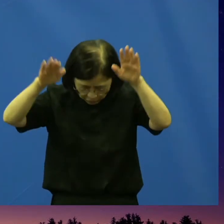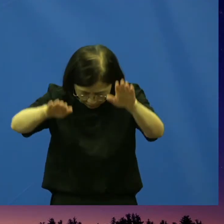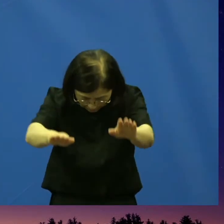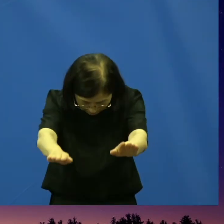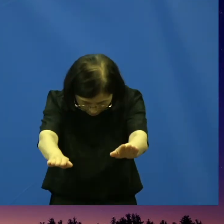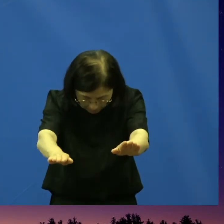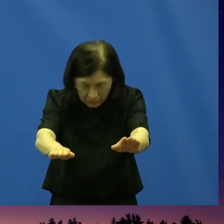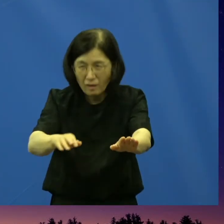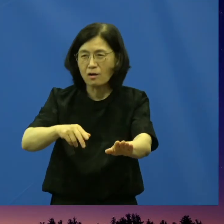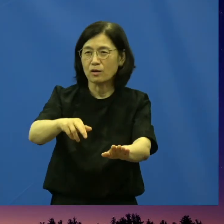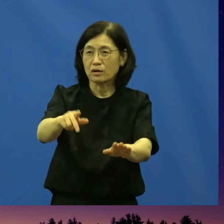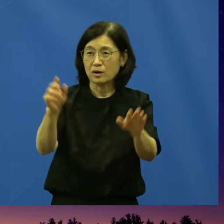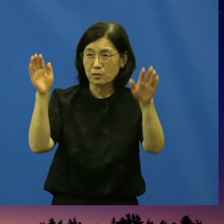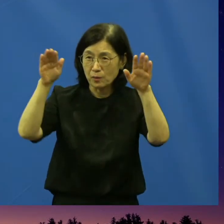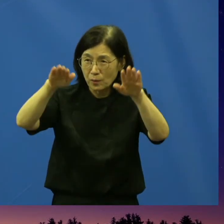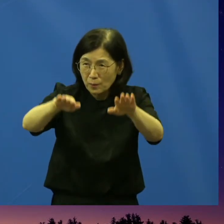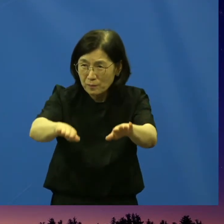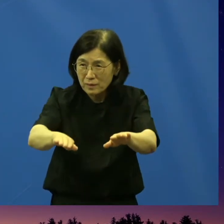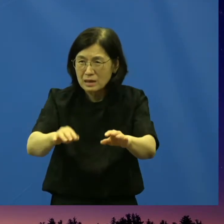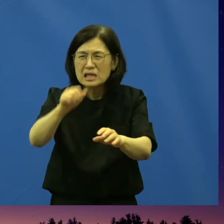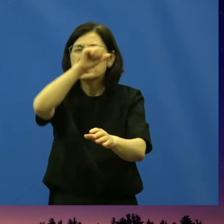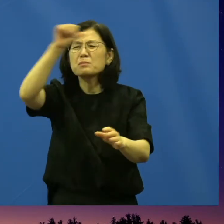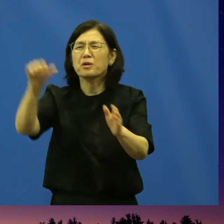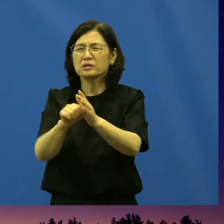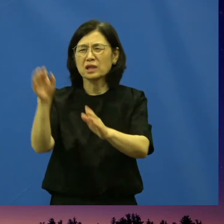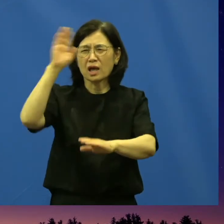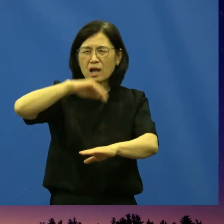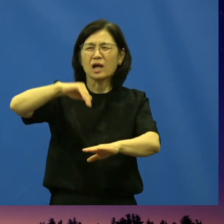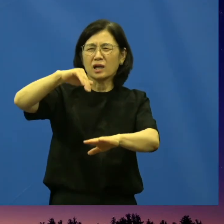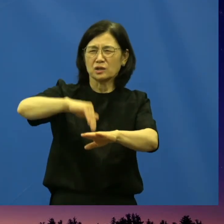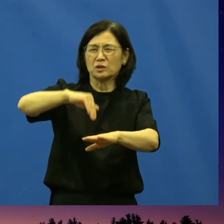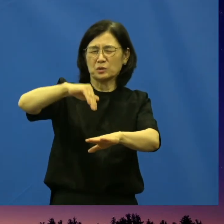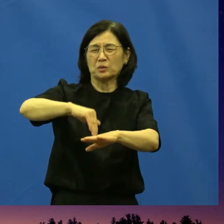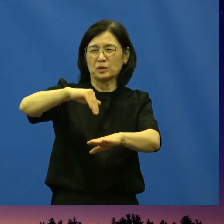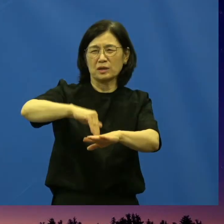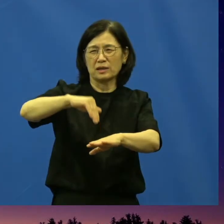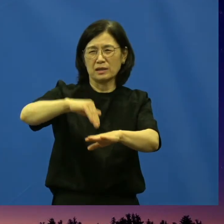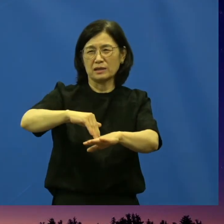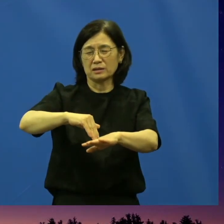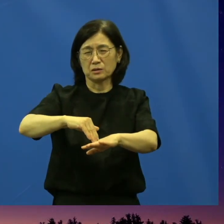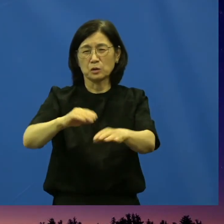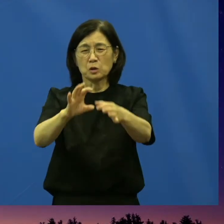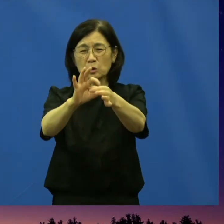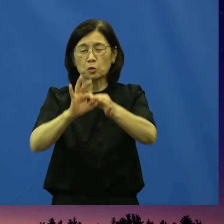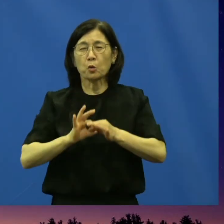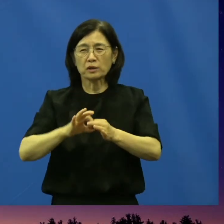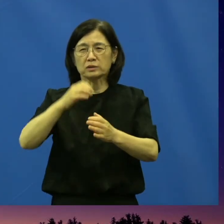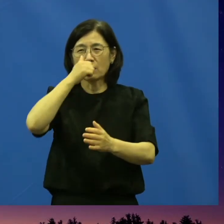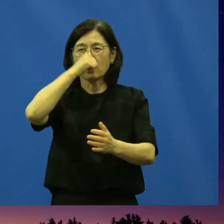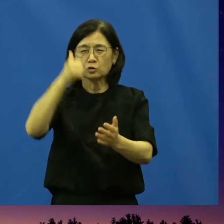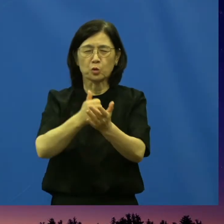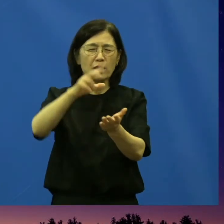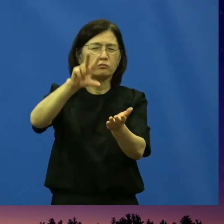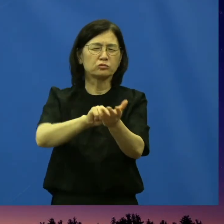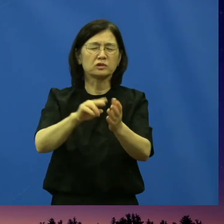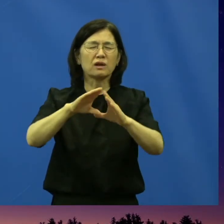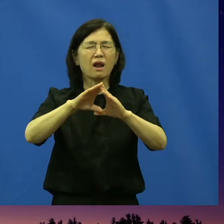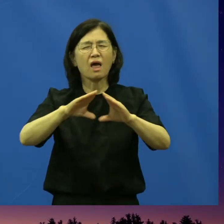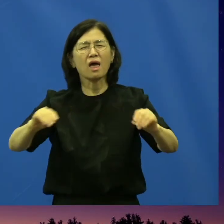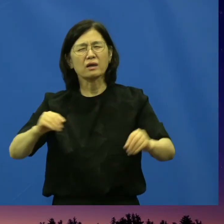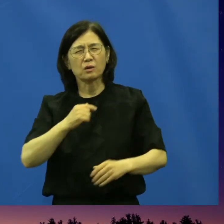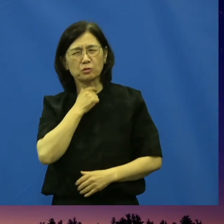막 그러잖아요, 여러분. 그러니까 그런 것들이 어떤 것은 자기의 어떤 소원을 비는 행위도 있지만 인간이 가지고 있는